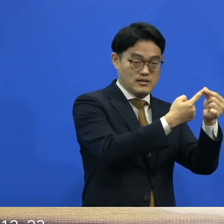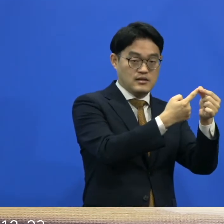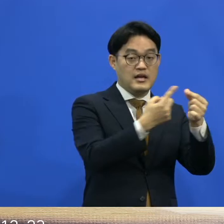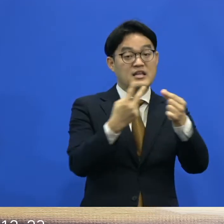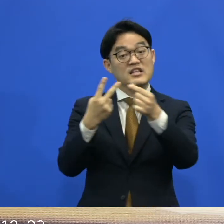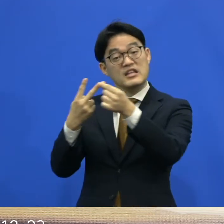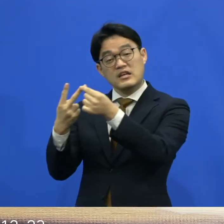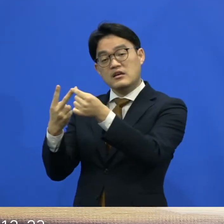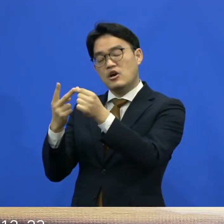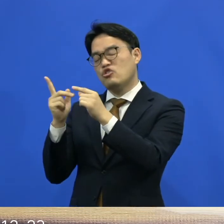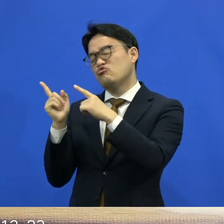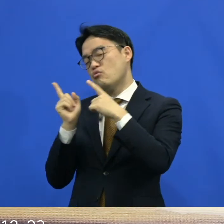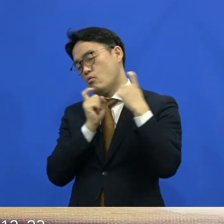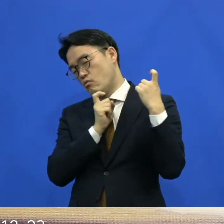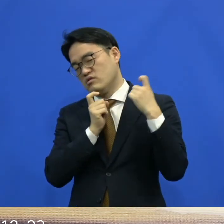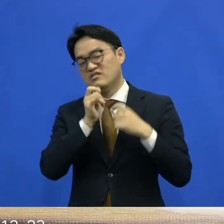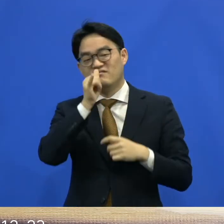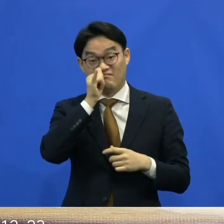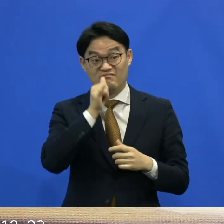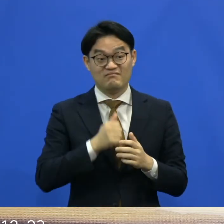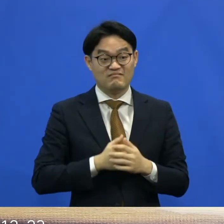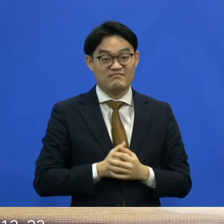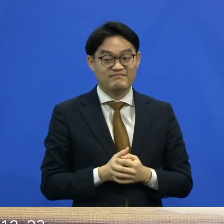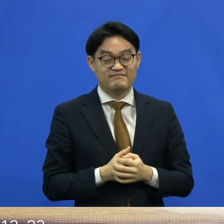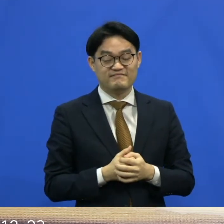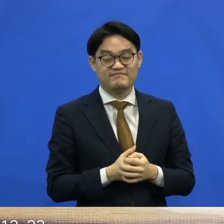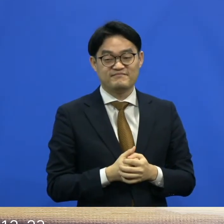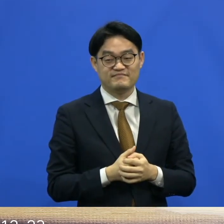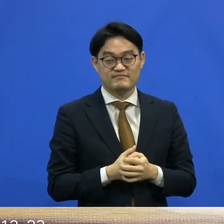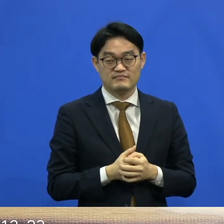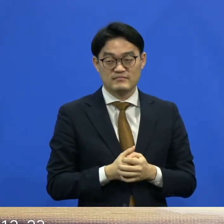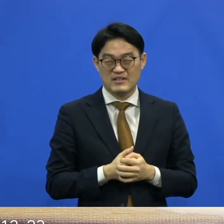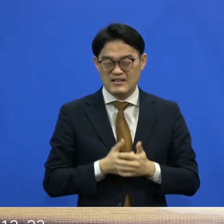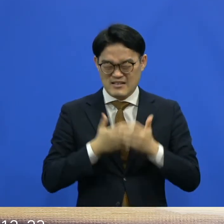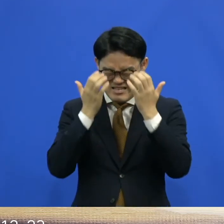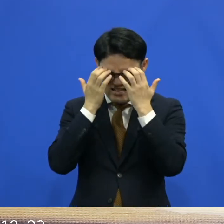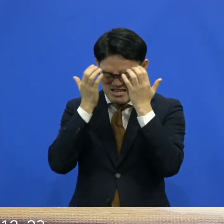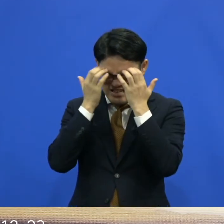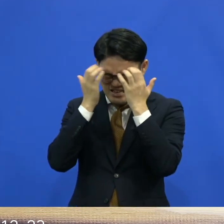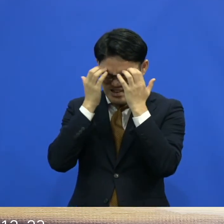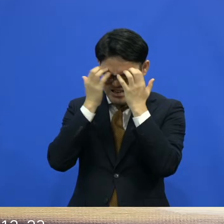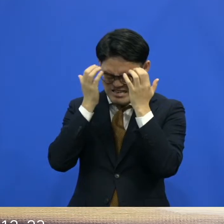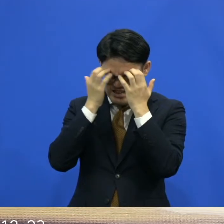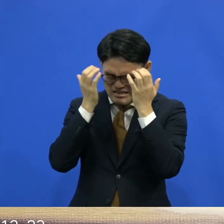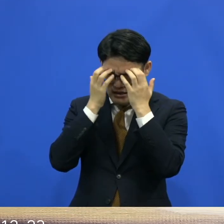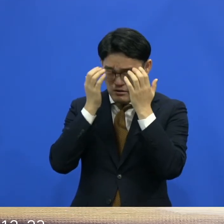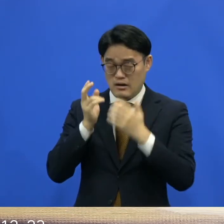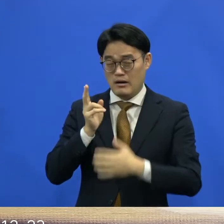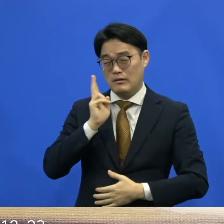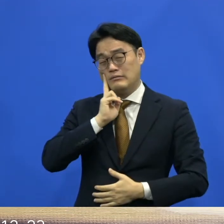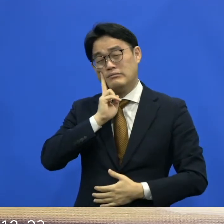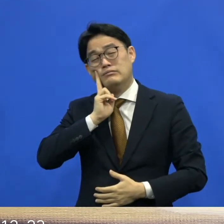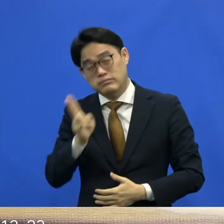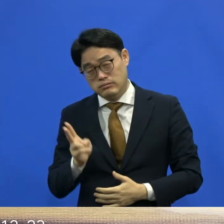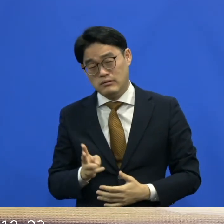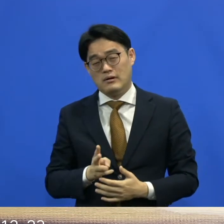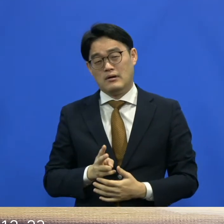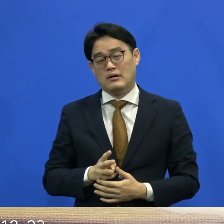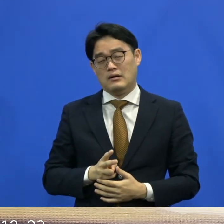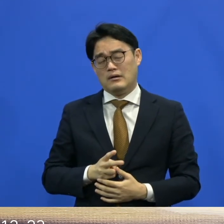시련만 있는 게 아니에요. 유혹이 있어요. 시련은 혹독하죠. 혹독하지요.